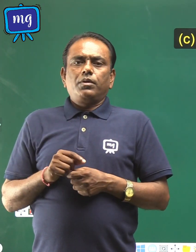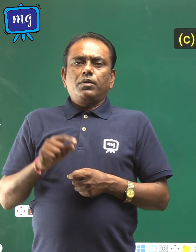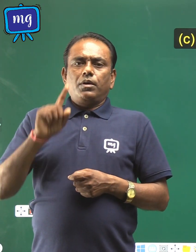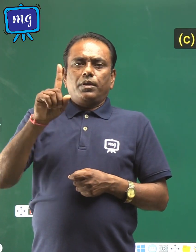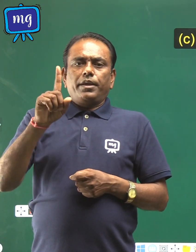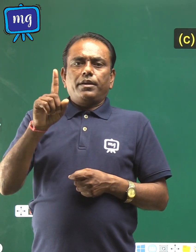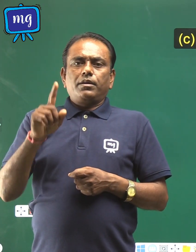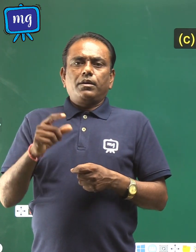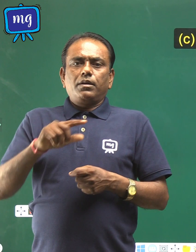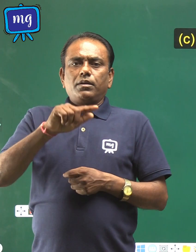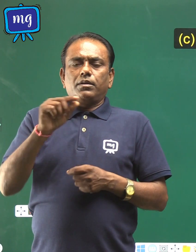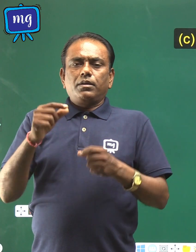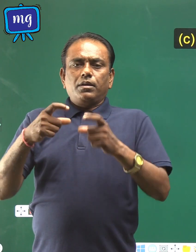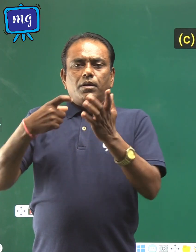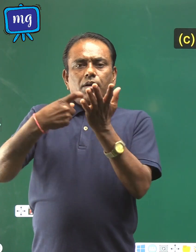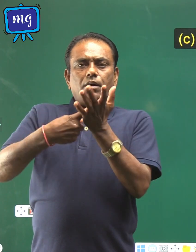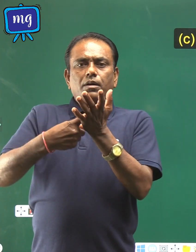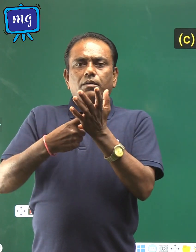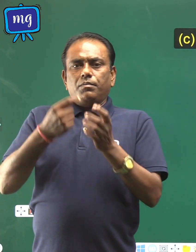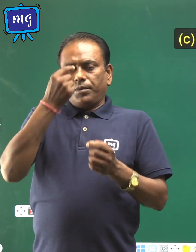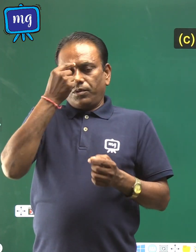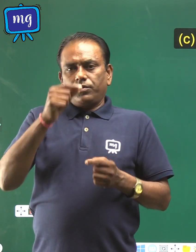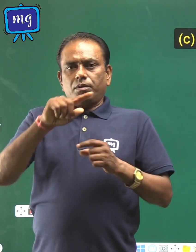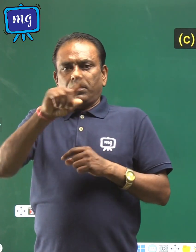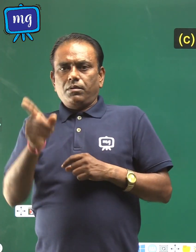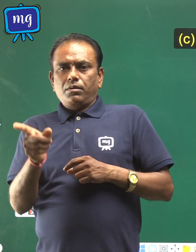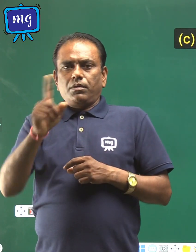एक चाप R बिंदु से काटा।